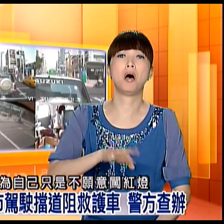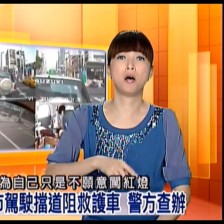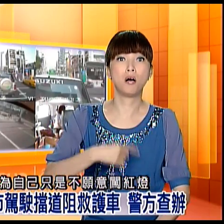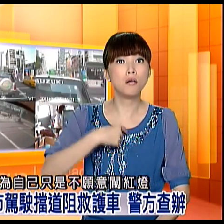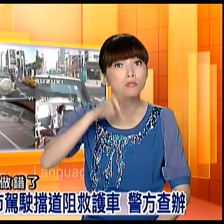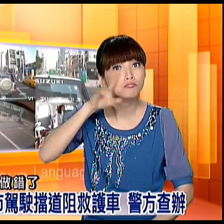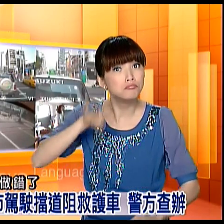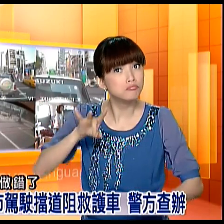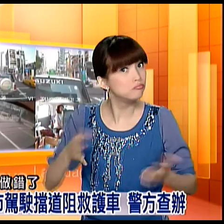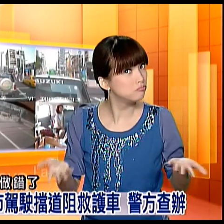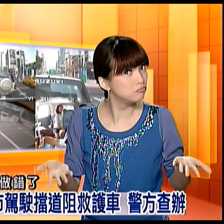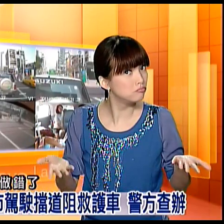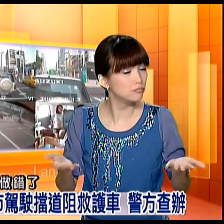灯，哪里做错